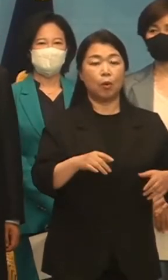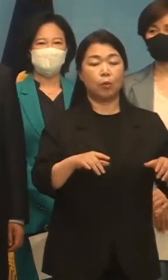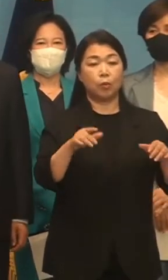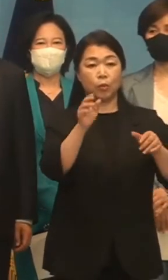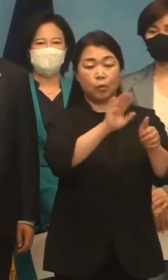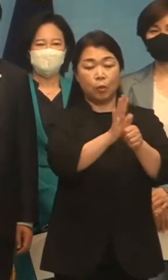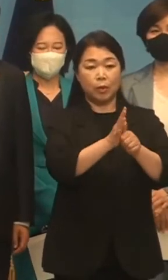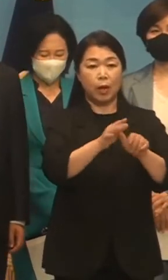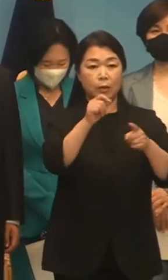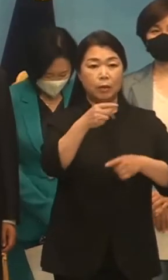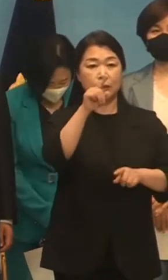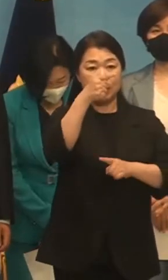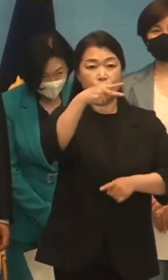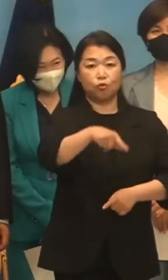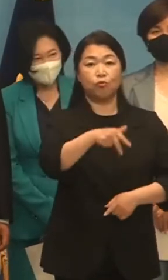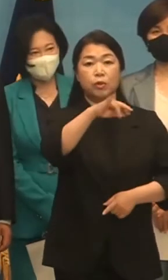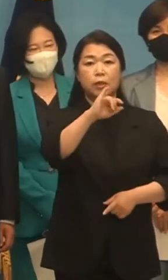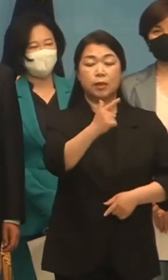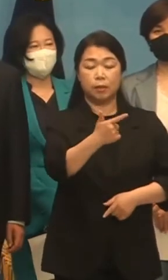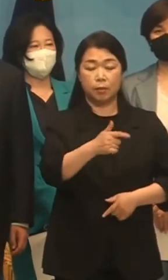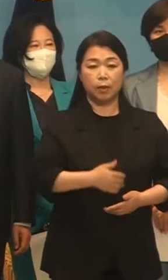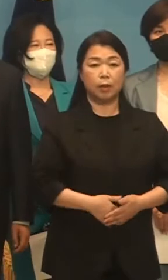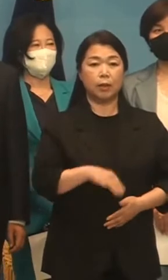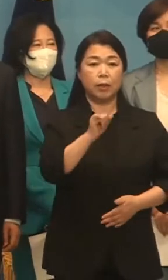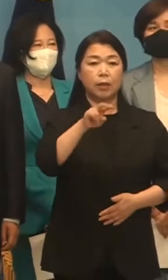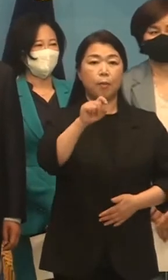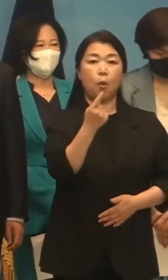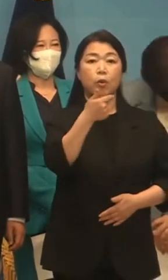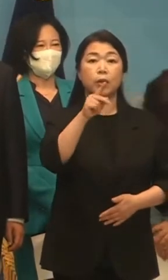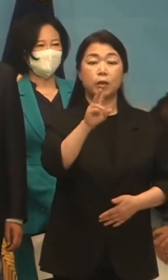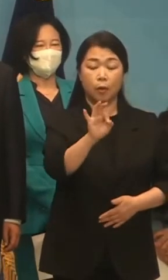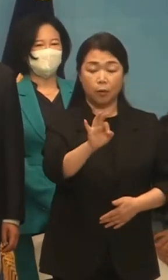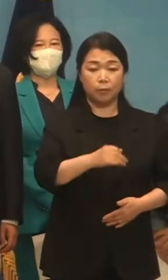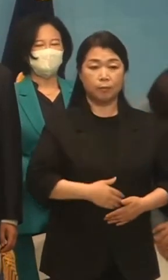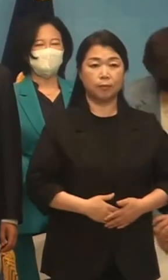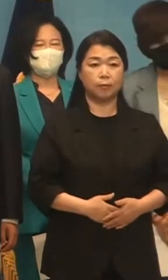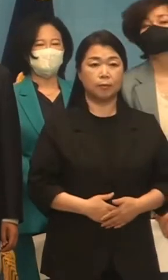동작을 이수진 의원님이십니다. 그리고 이모경 의원님 모셨습니다.